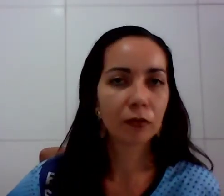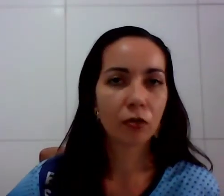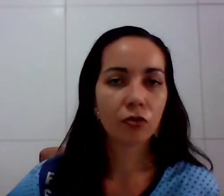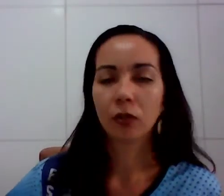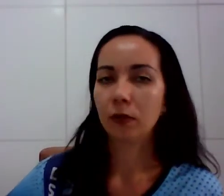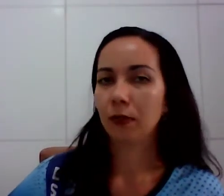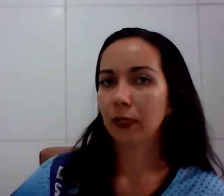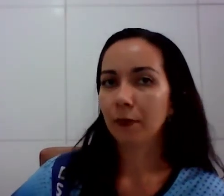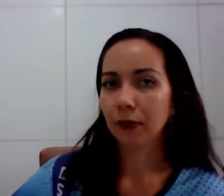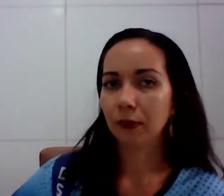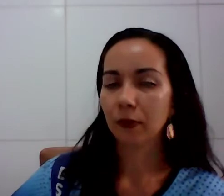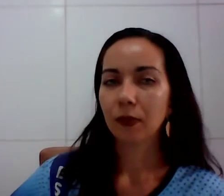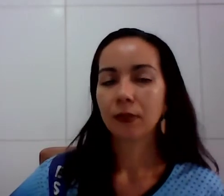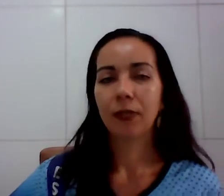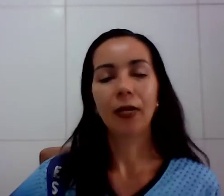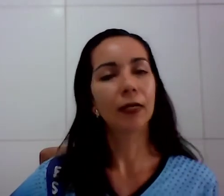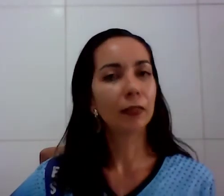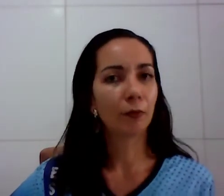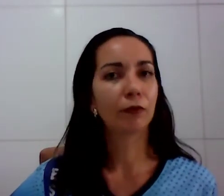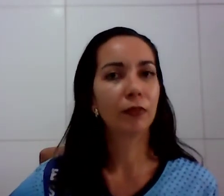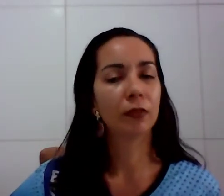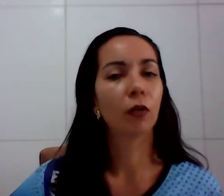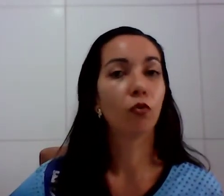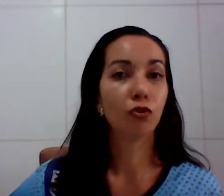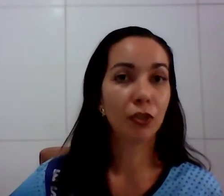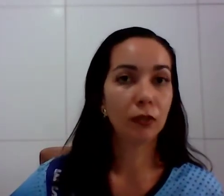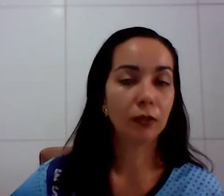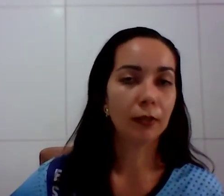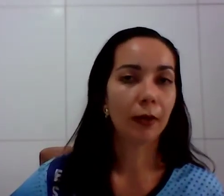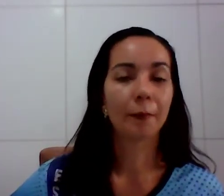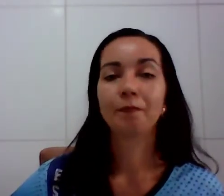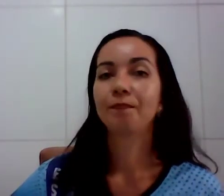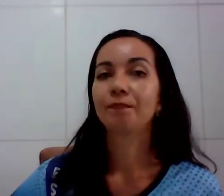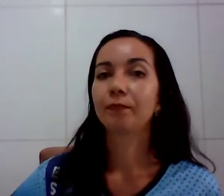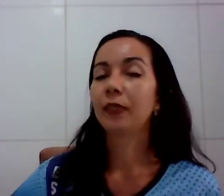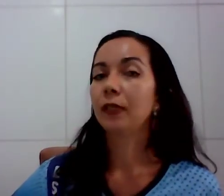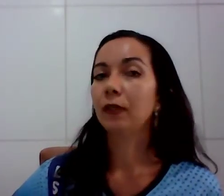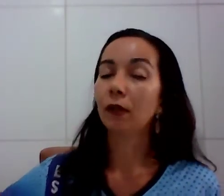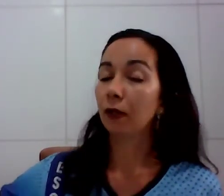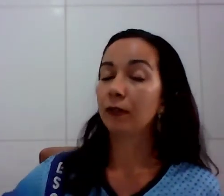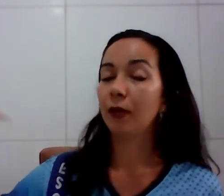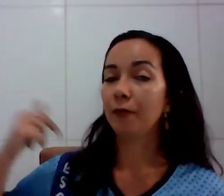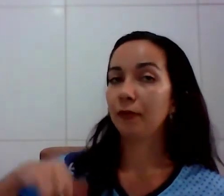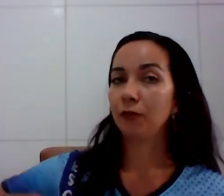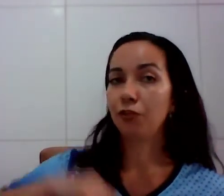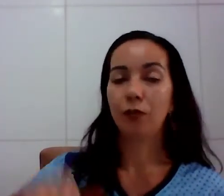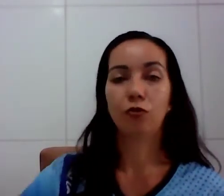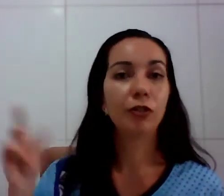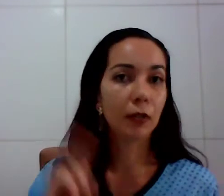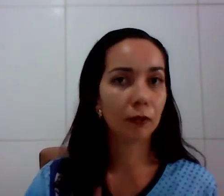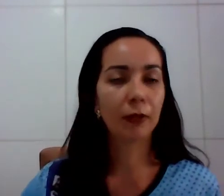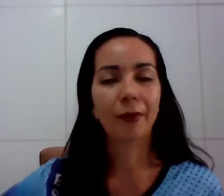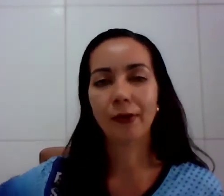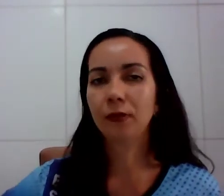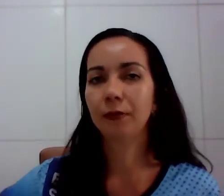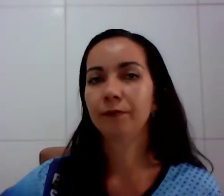profissões de antigamente? Será que tem profissão hoje em dia que antigamente existia, que hoje em dia não tem mais?